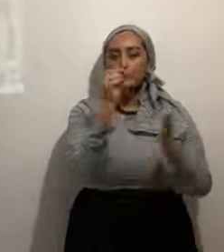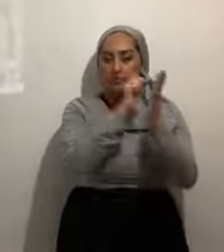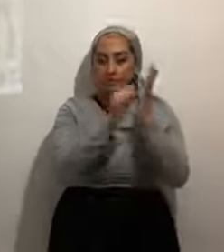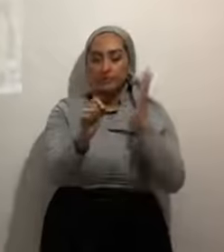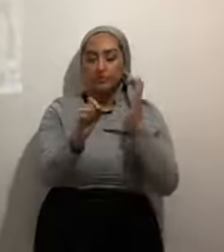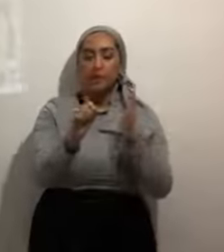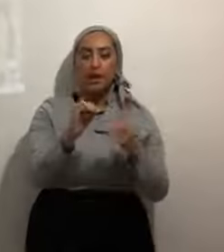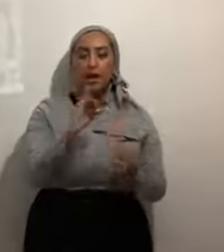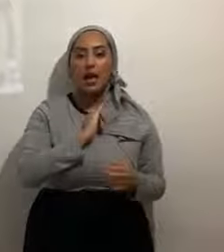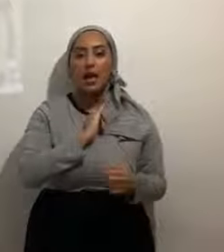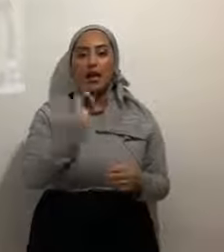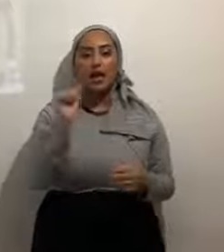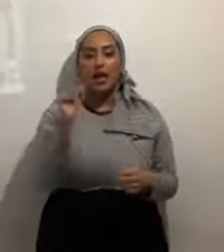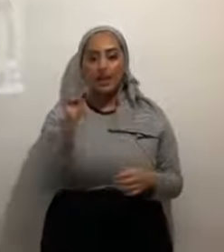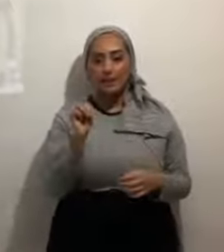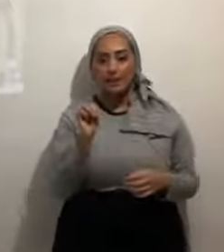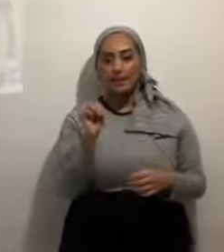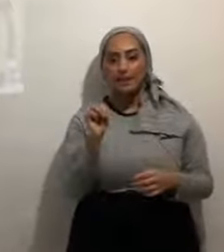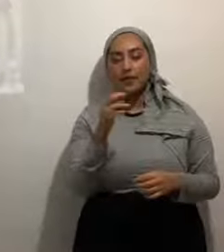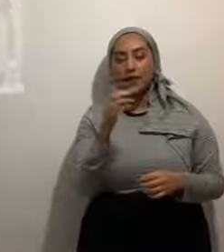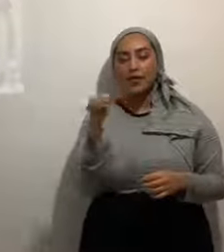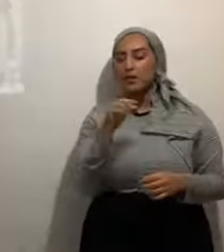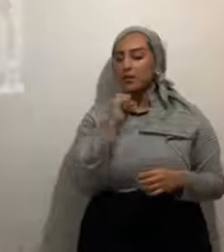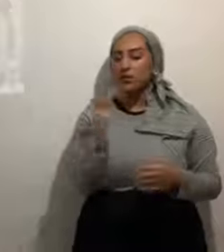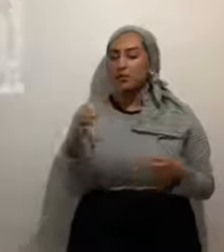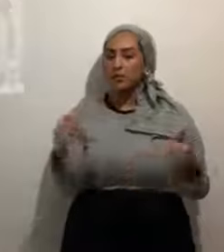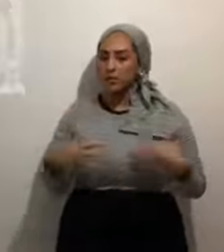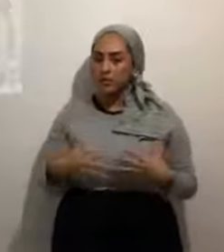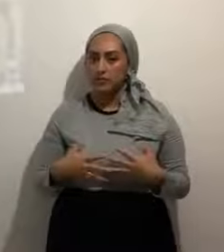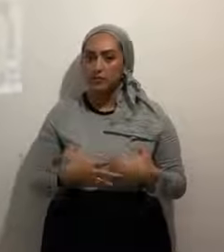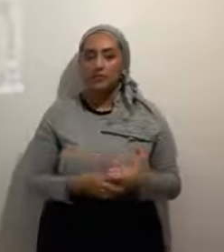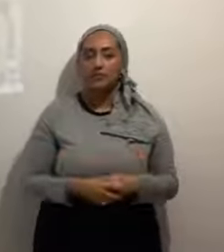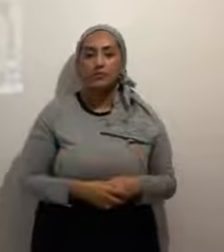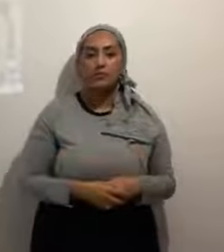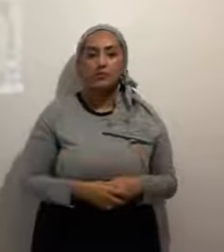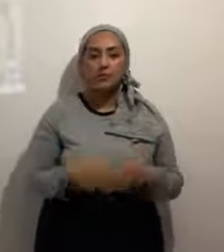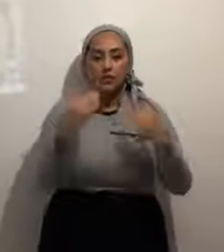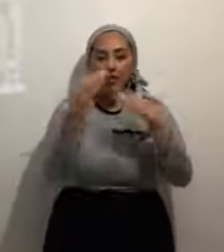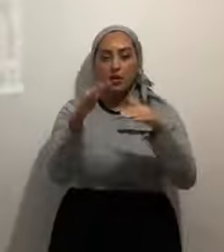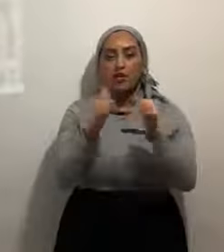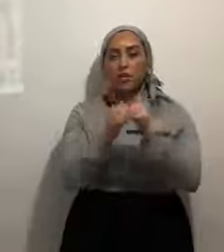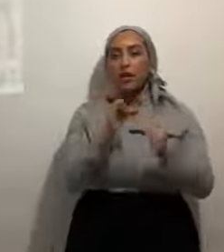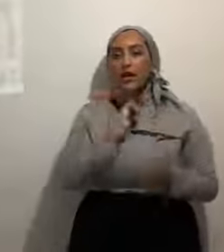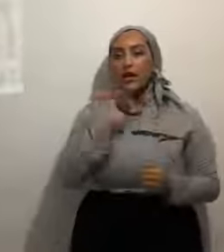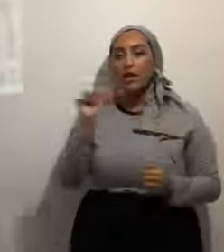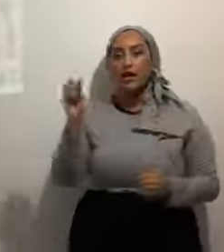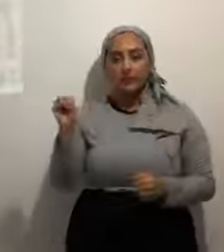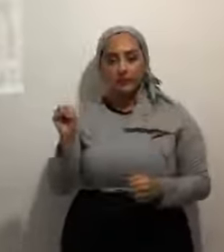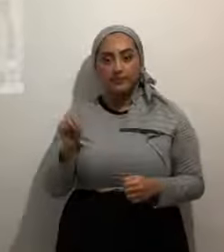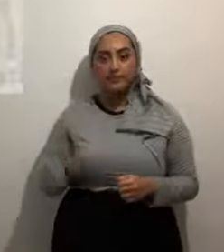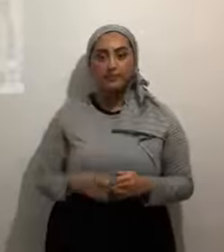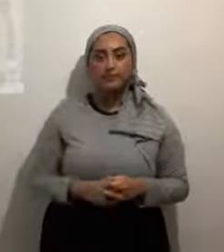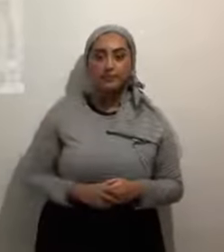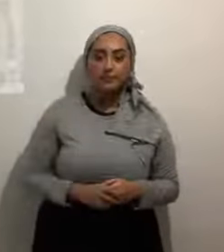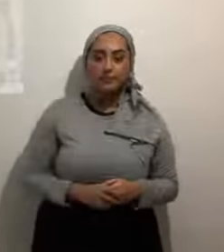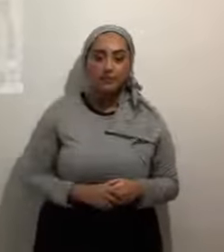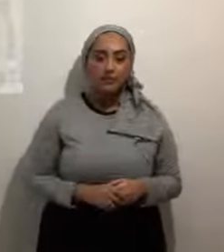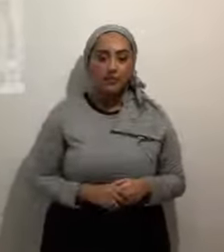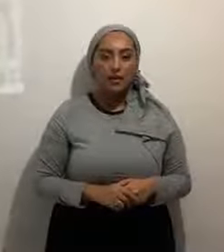soy. Y desde luego no temáis. Pero vamos a quedarnos con yo soy. Ellos